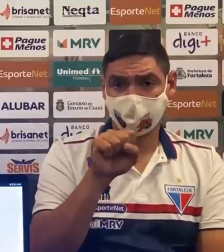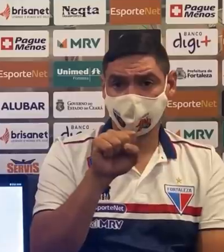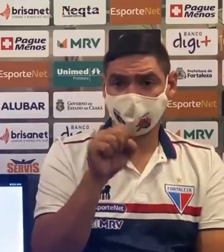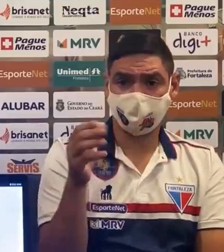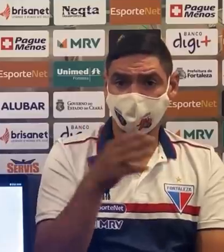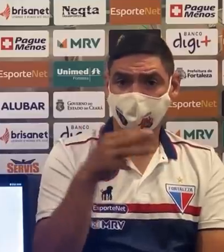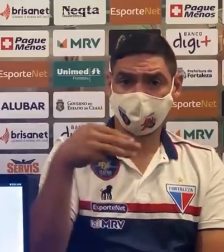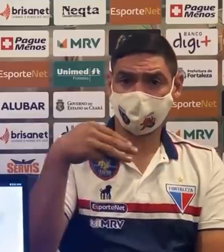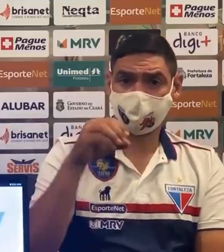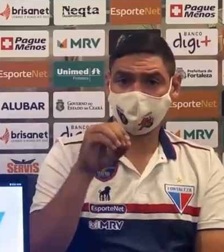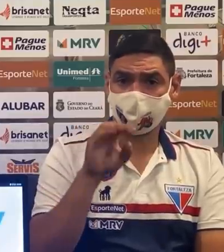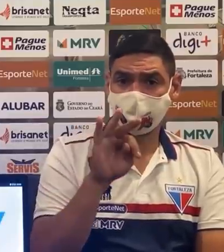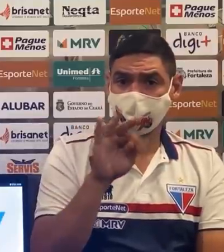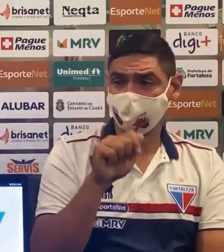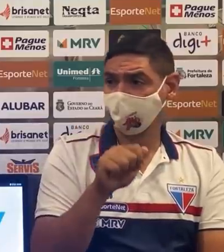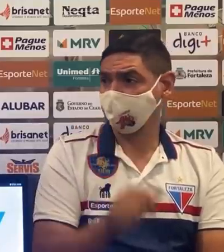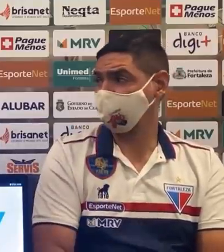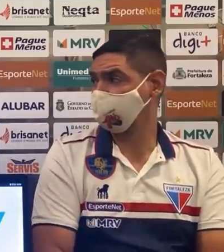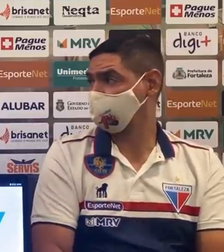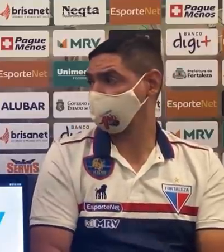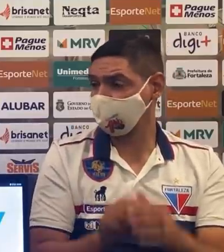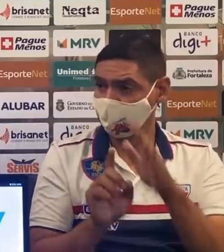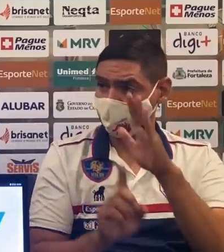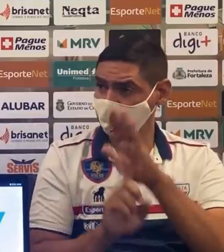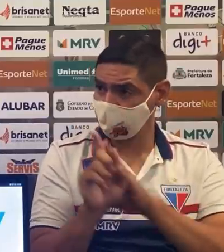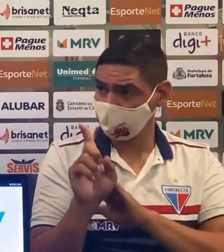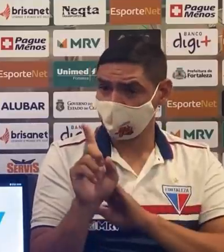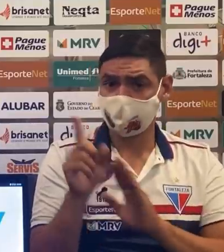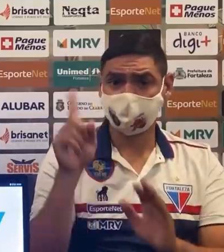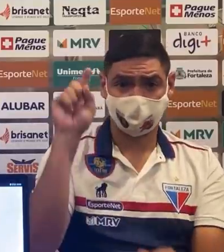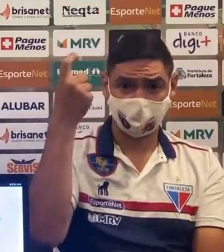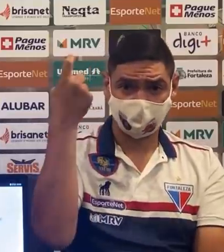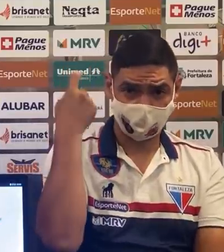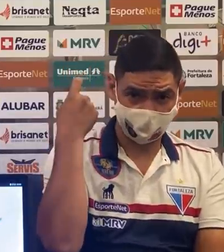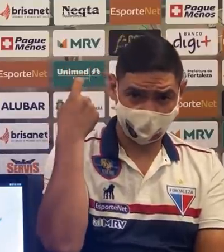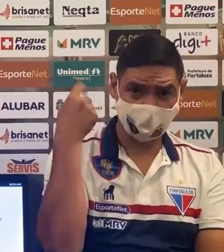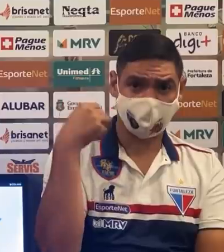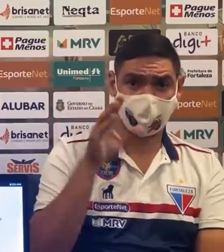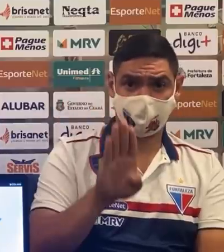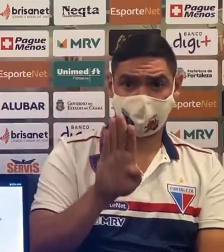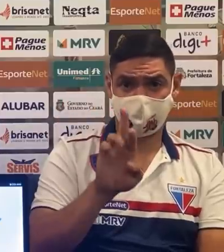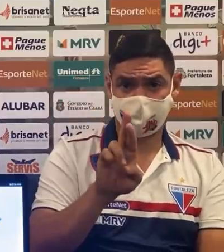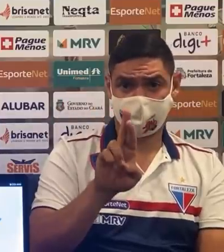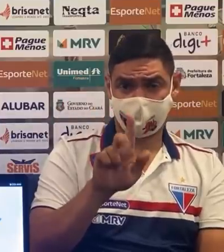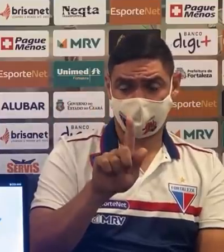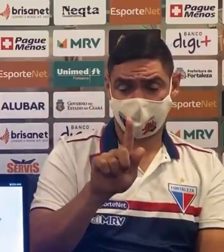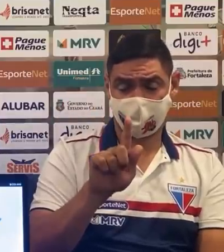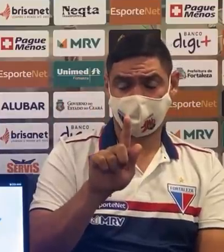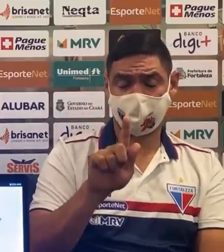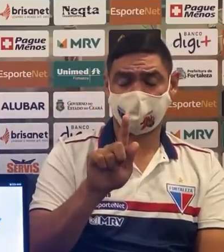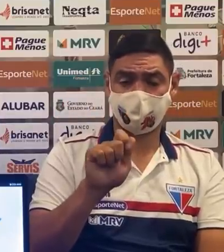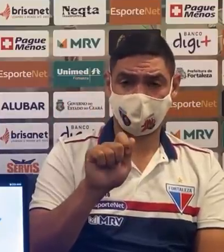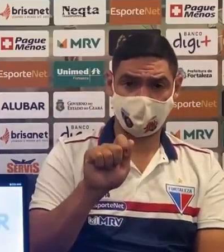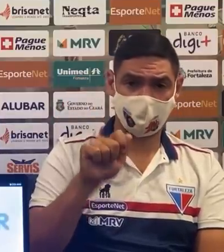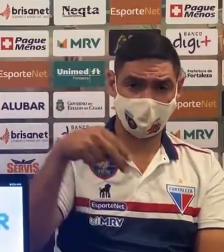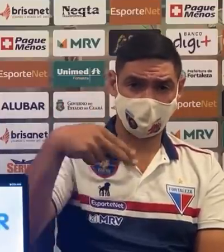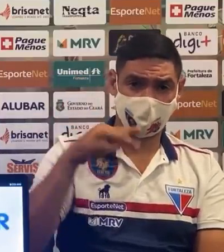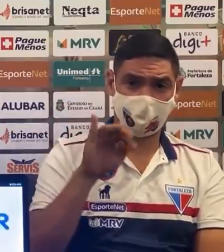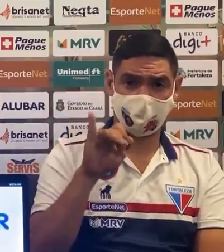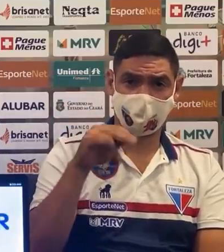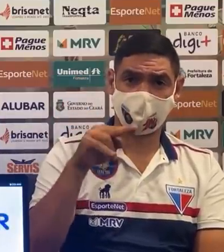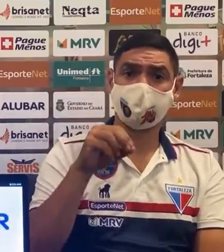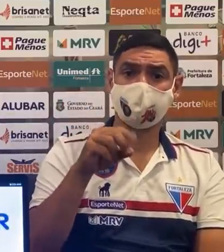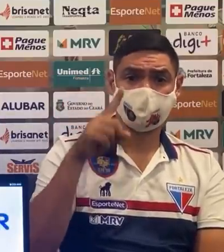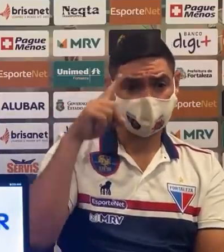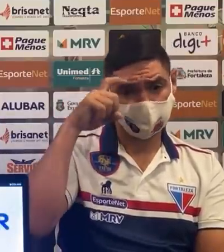eles abordam o seguinte: a música, na partida contra o RB Bragantino, Fortaleza também sofreu com a forte marcação do adversário e teve muita dificuldade na parte